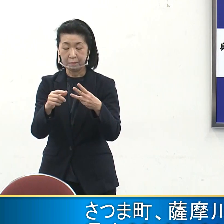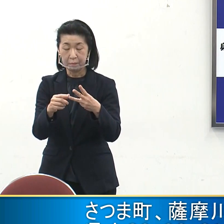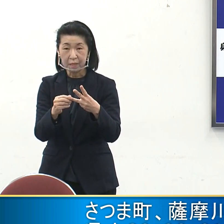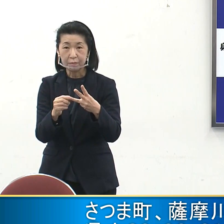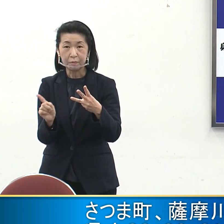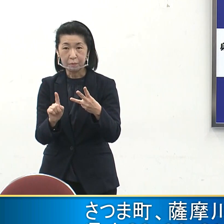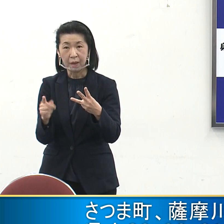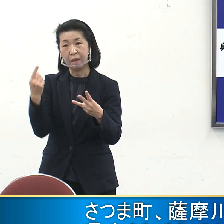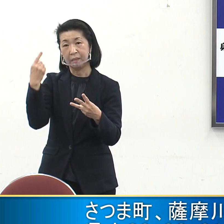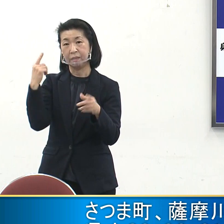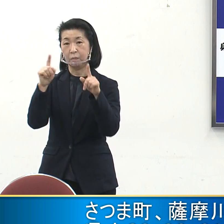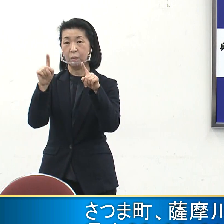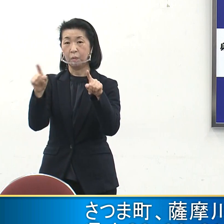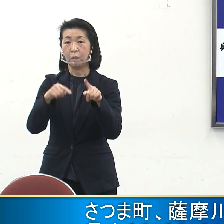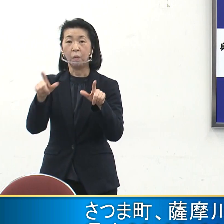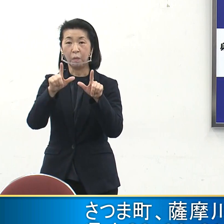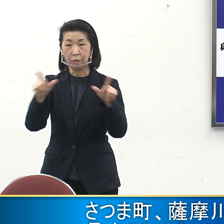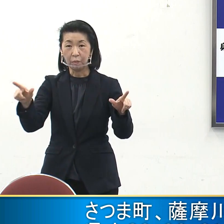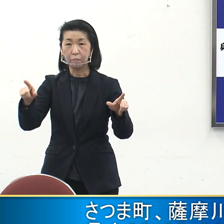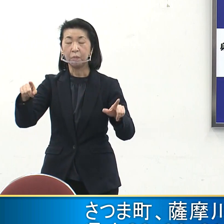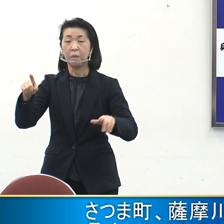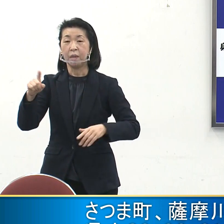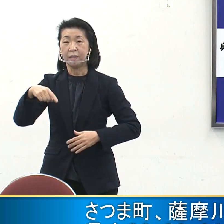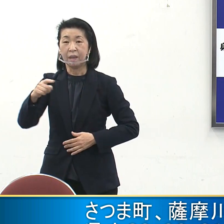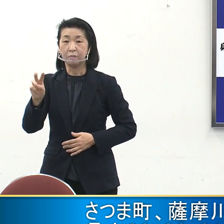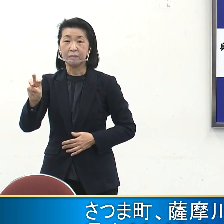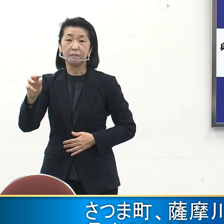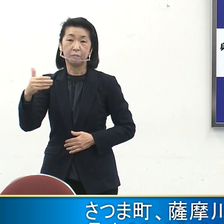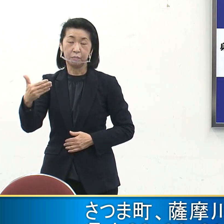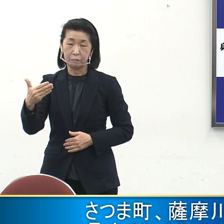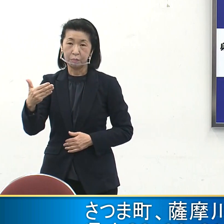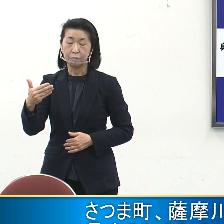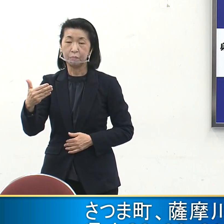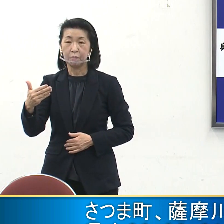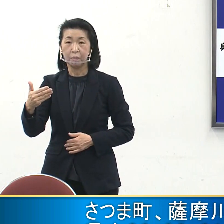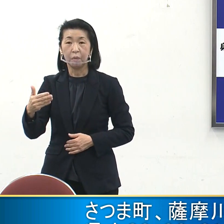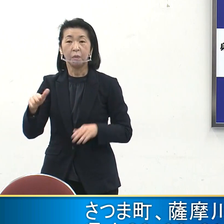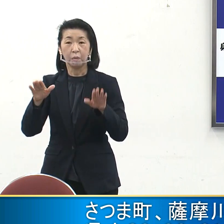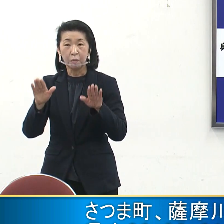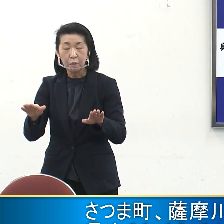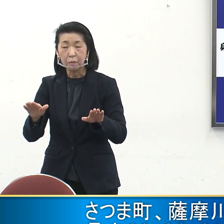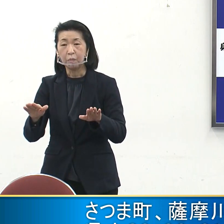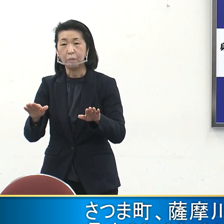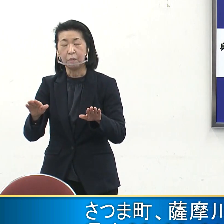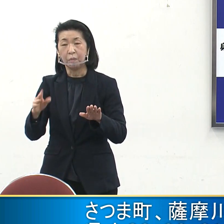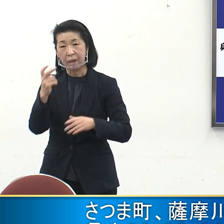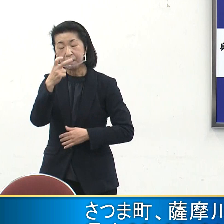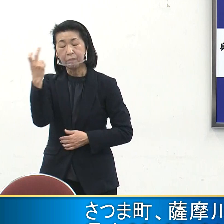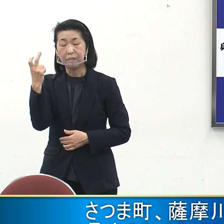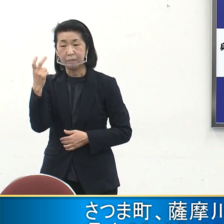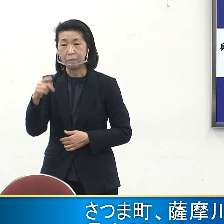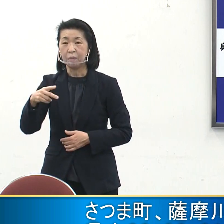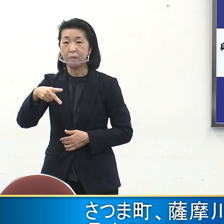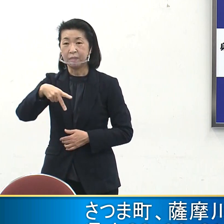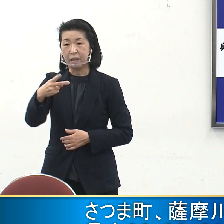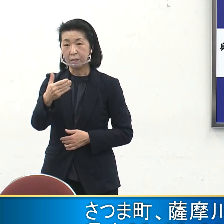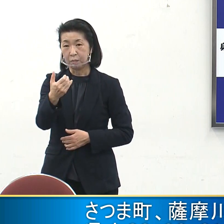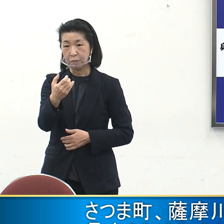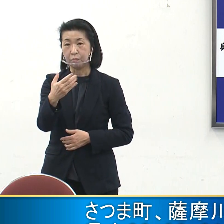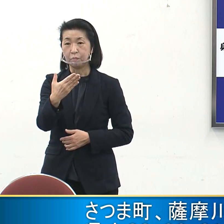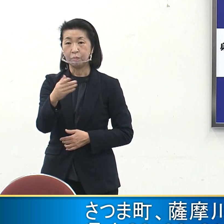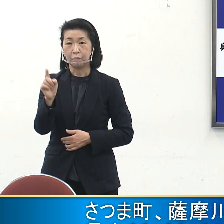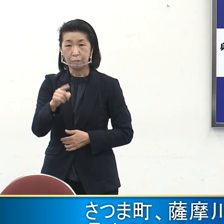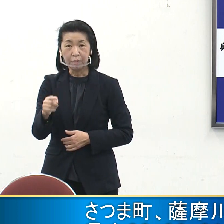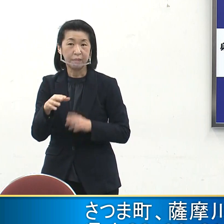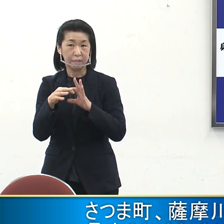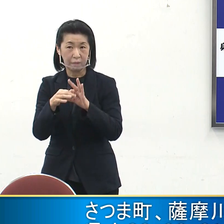日公表の139例および本日確認されました299例の方についてでございます。現在